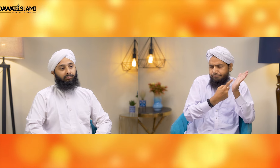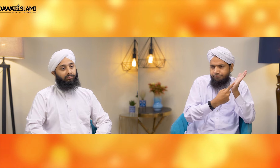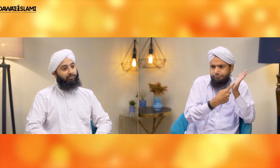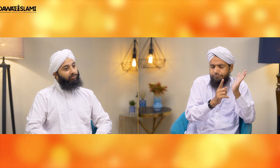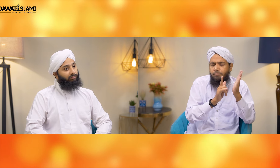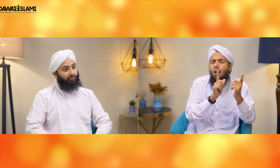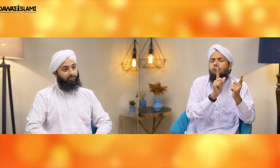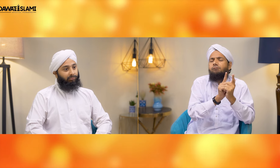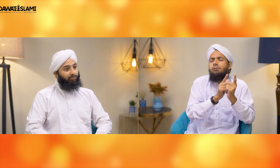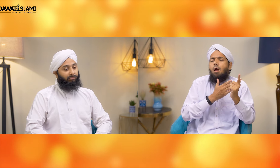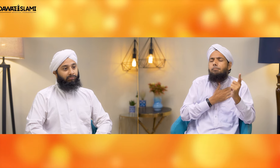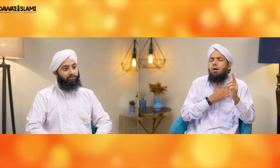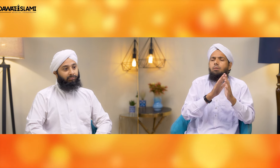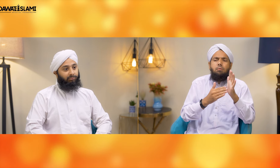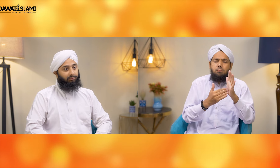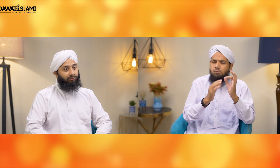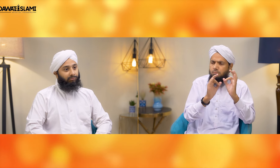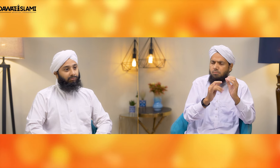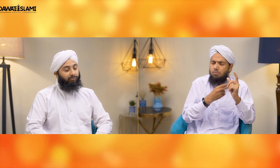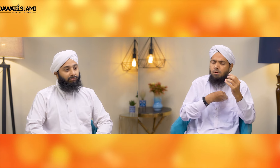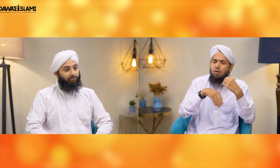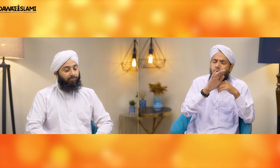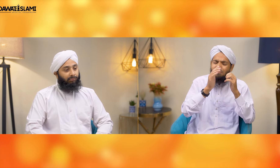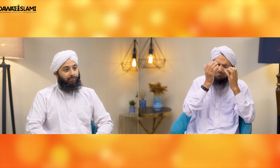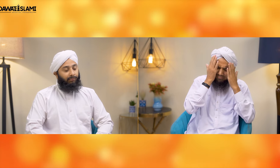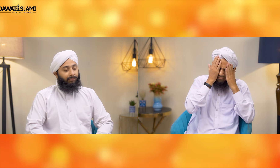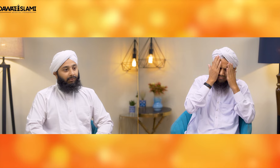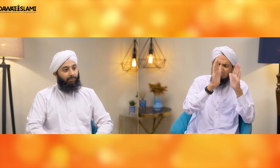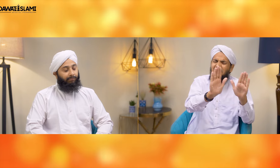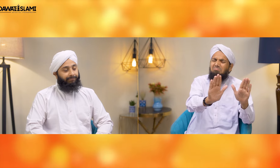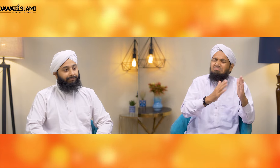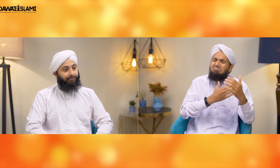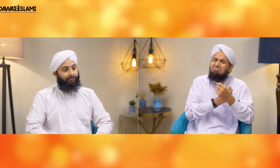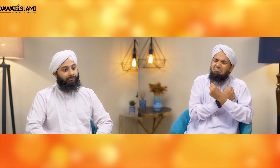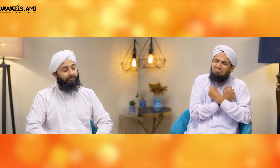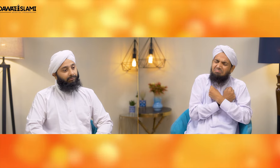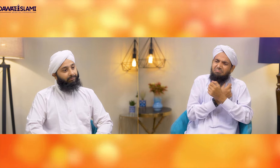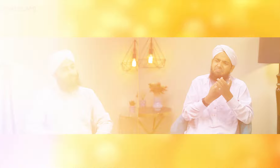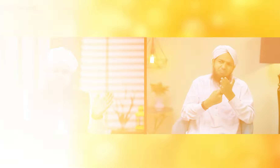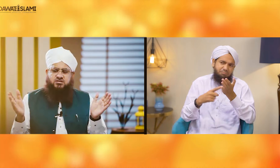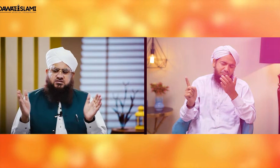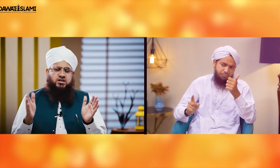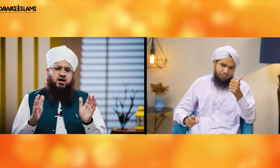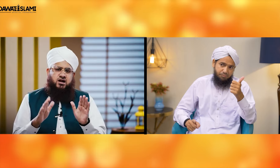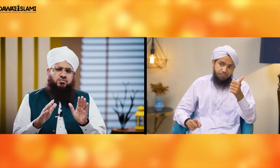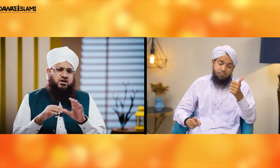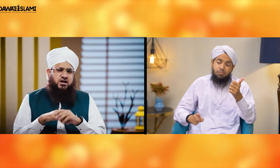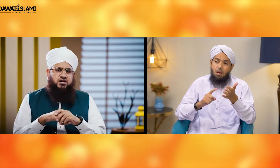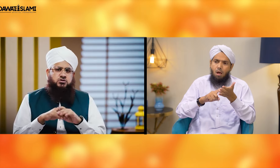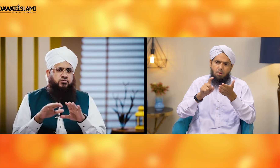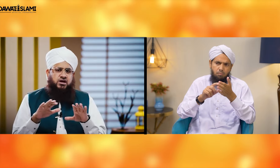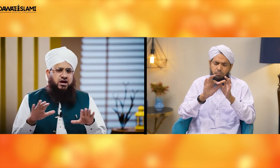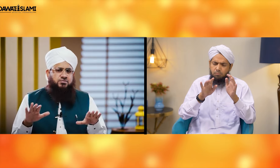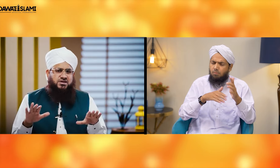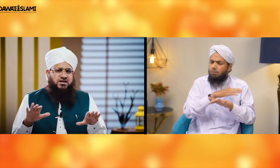जगह है अपनी मोहब्बतों का अकीदत का इजहार करते हैं लोग खाने काबा से चिमक दुआएं करते हैं ठीक है आप दीगर शरी अकाम का